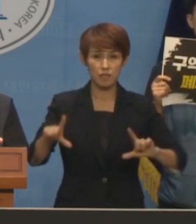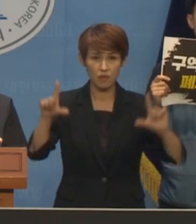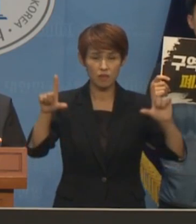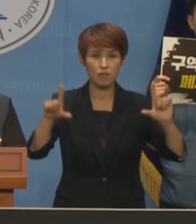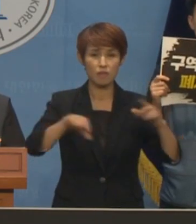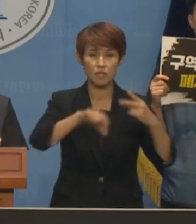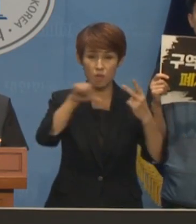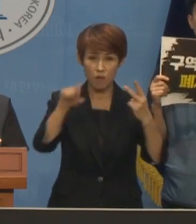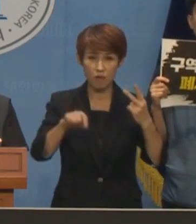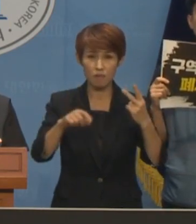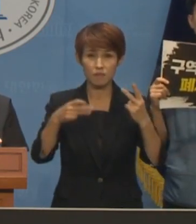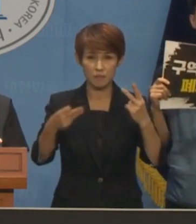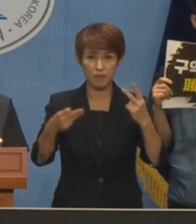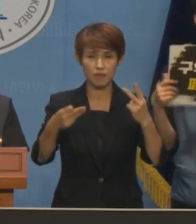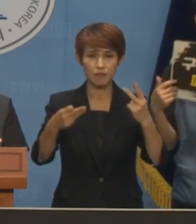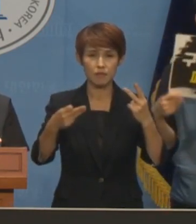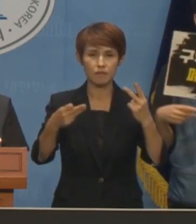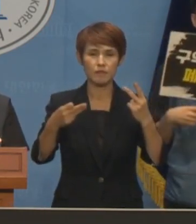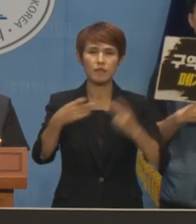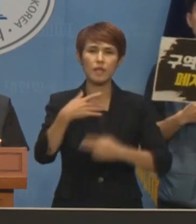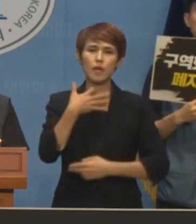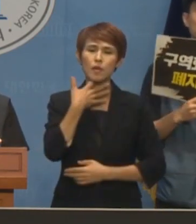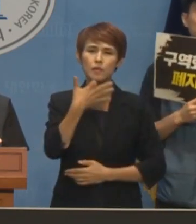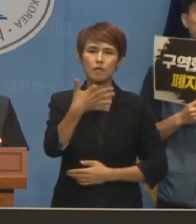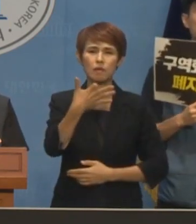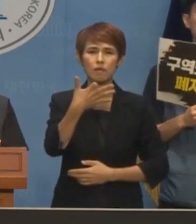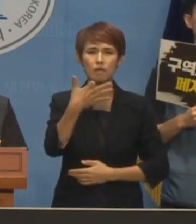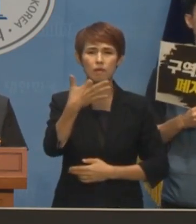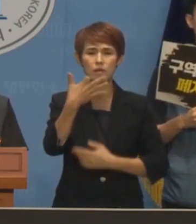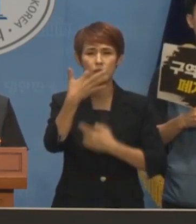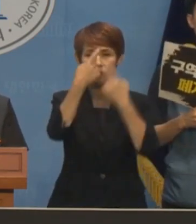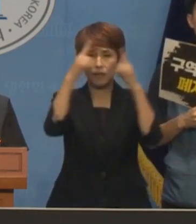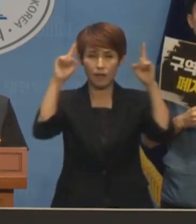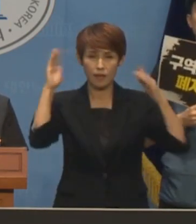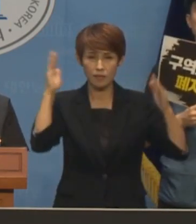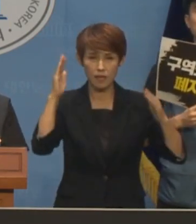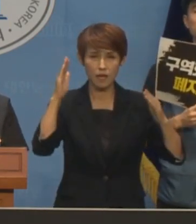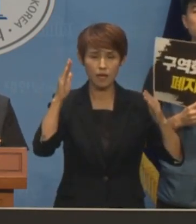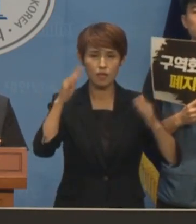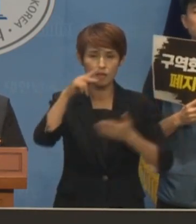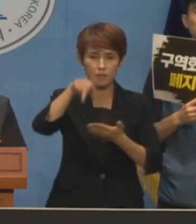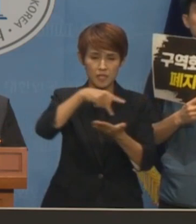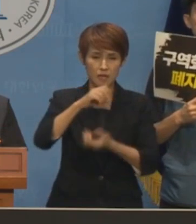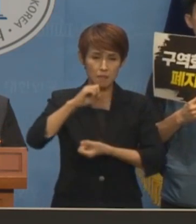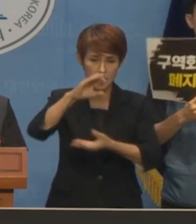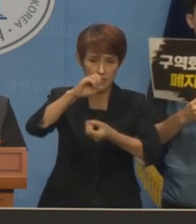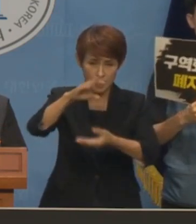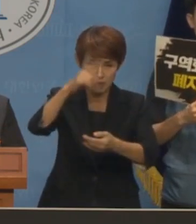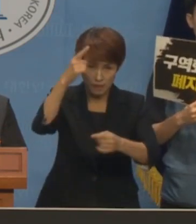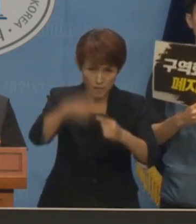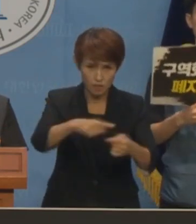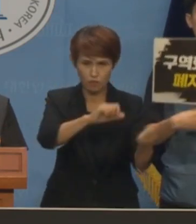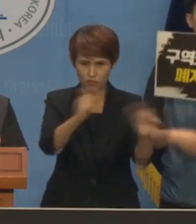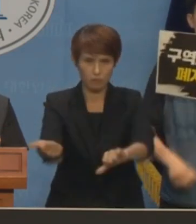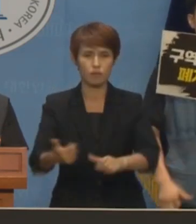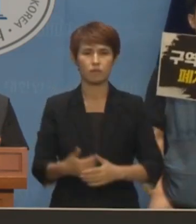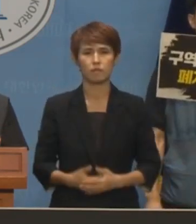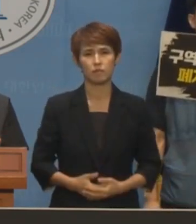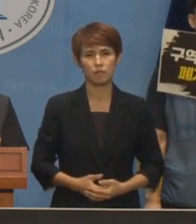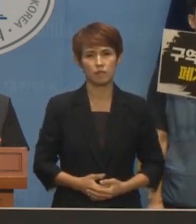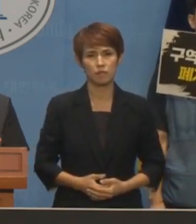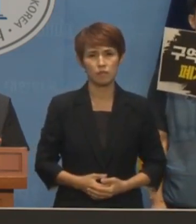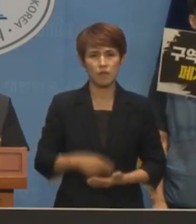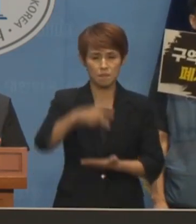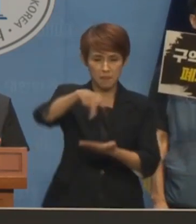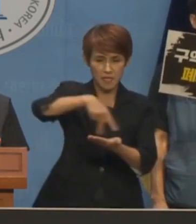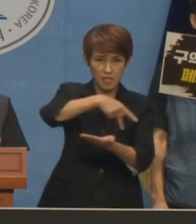달 대학 입학을 앞두고 있던 19살 청년 노동자가 또 피자 배달 중에 사망하였습니다 피자